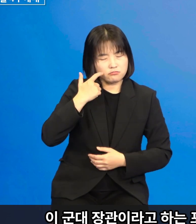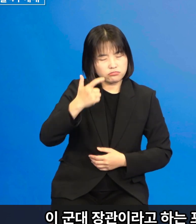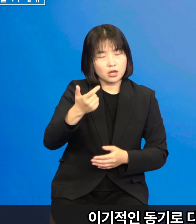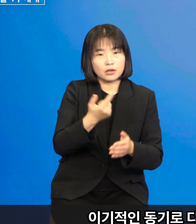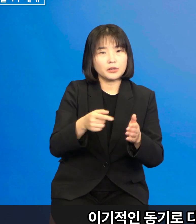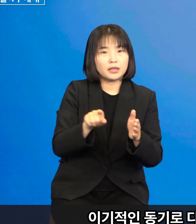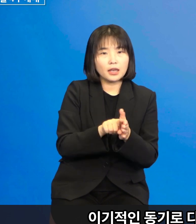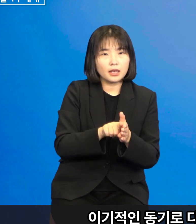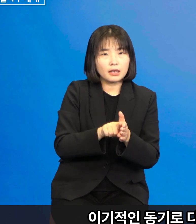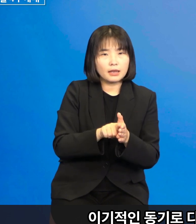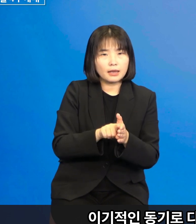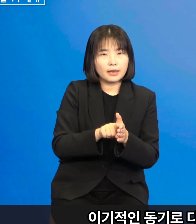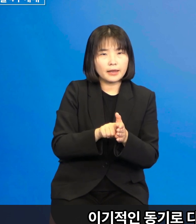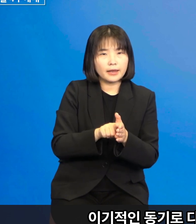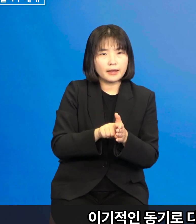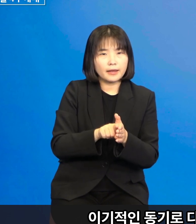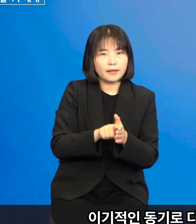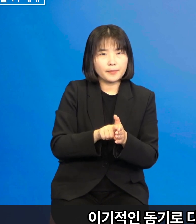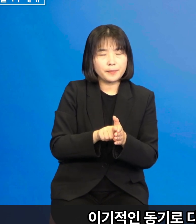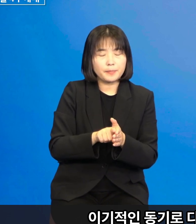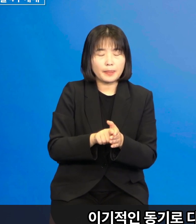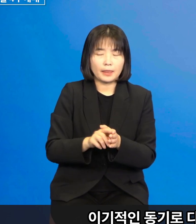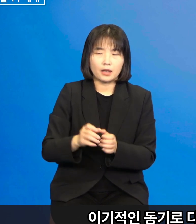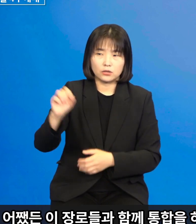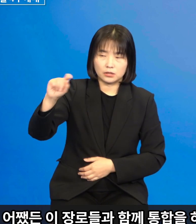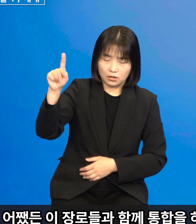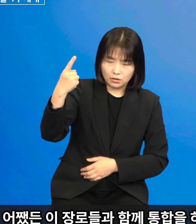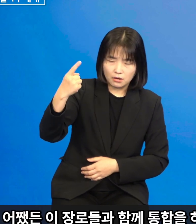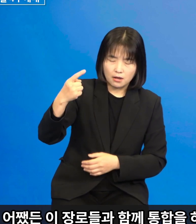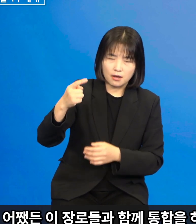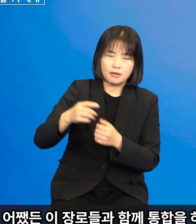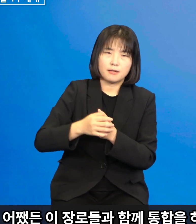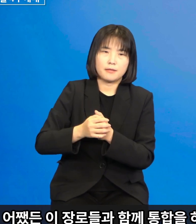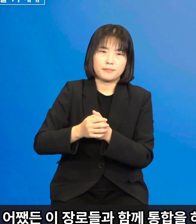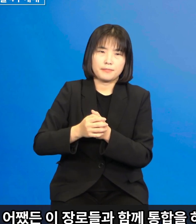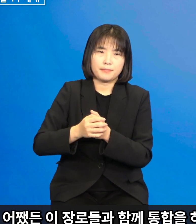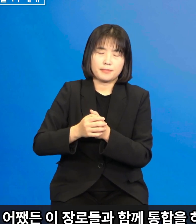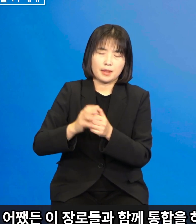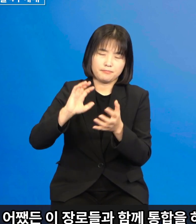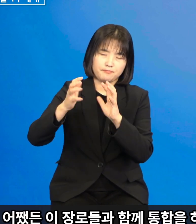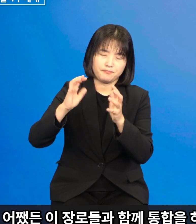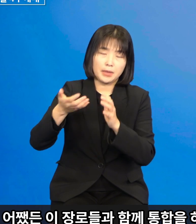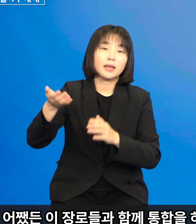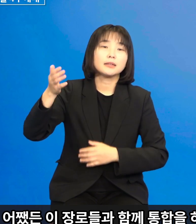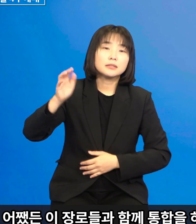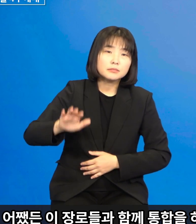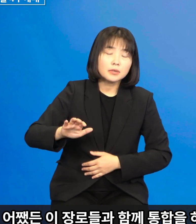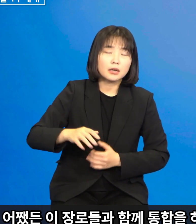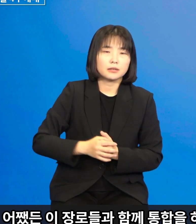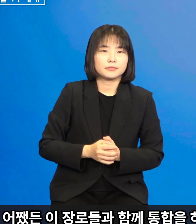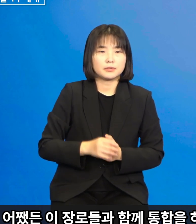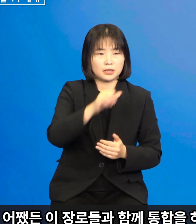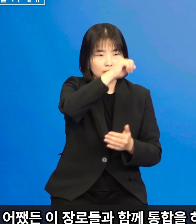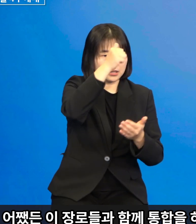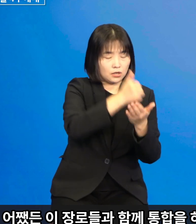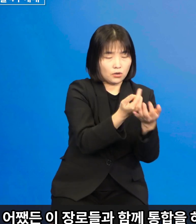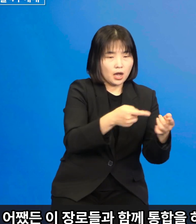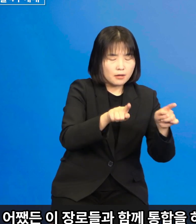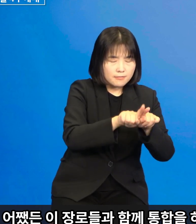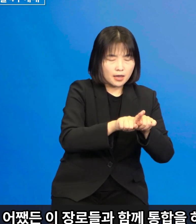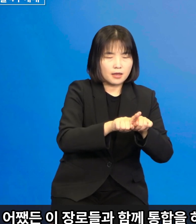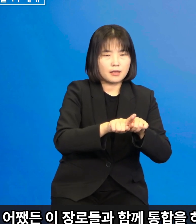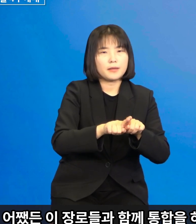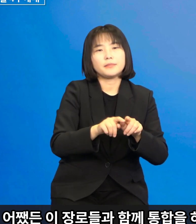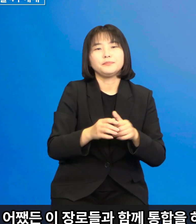위하여서 이기적인 동기로 다윗과 협상을 하긴 했지만, 어쨌든 이 장로들과 함께 이제 통합을 하려고 했죠. 평화협정을